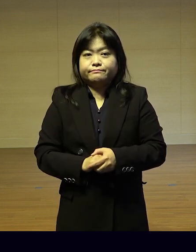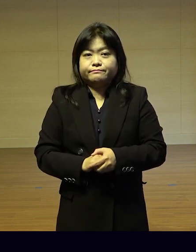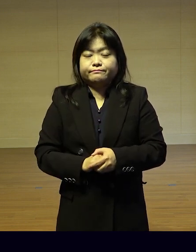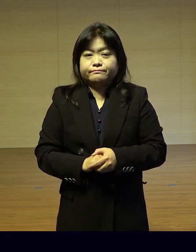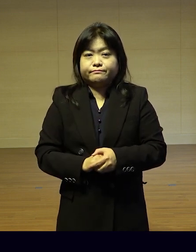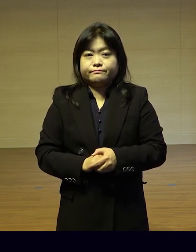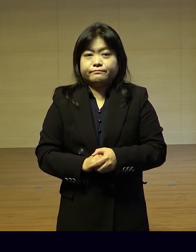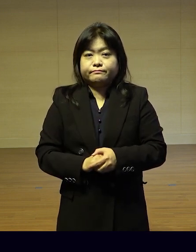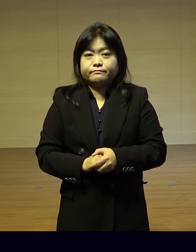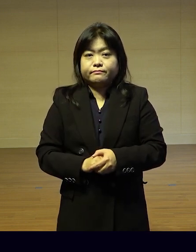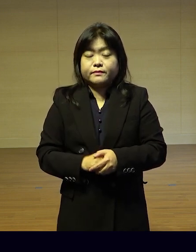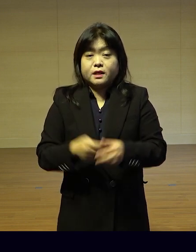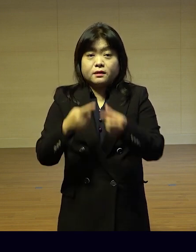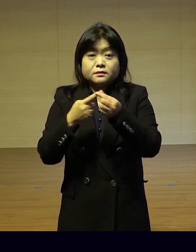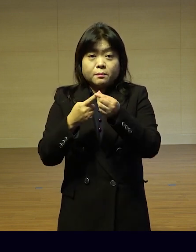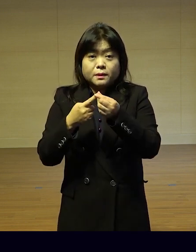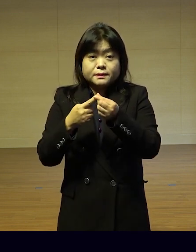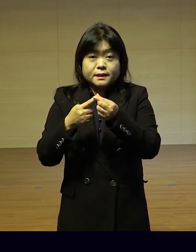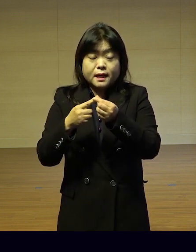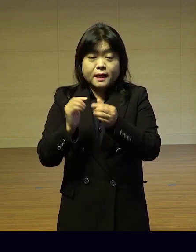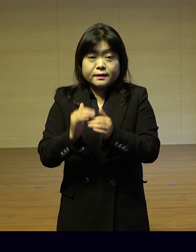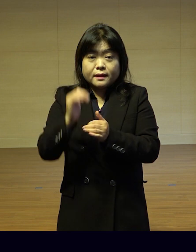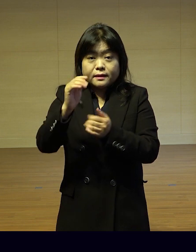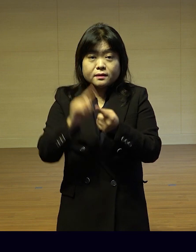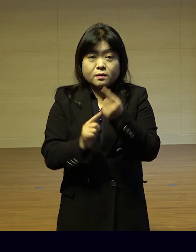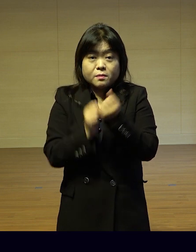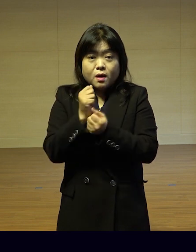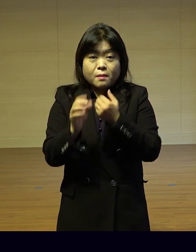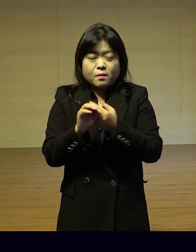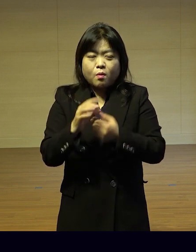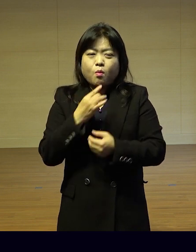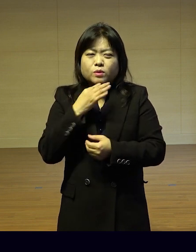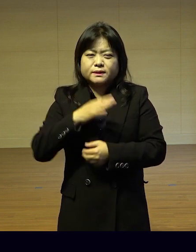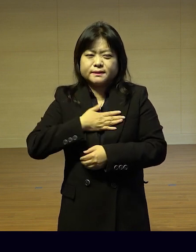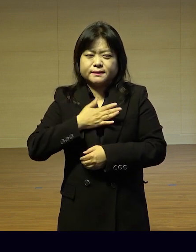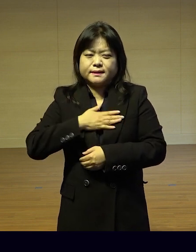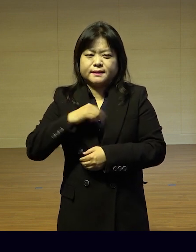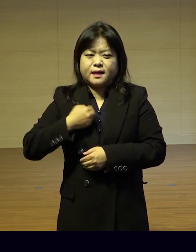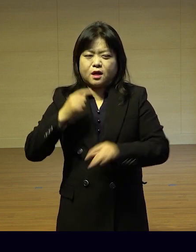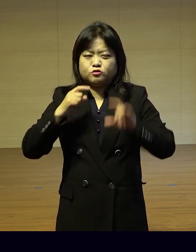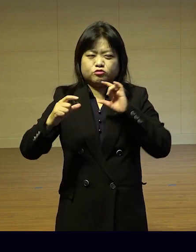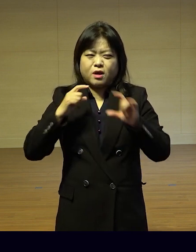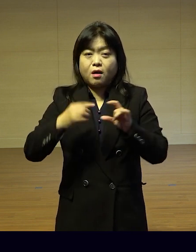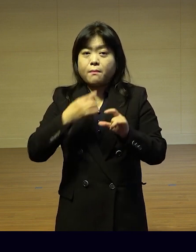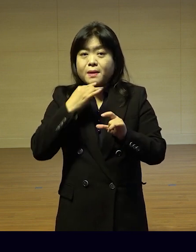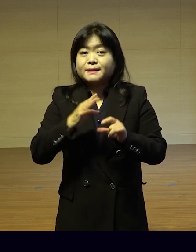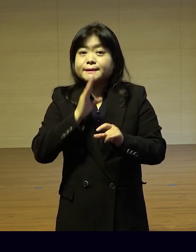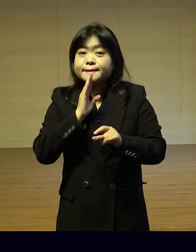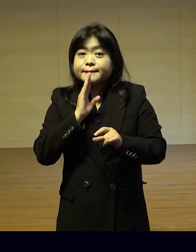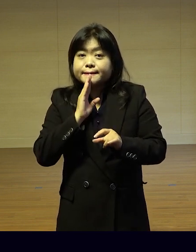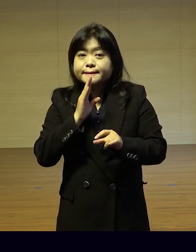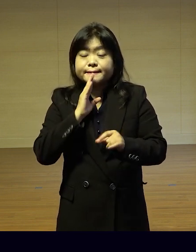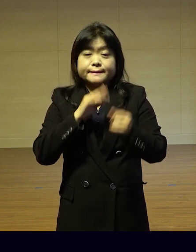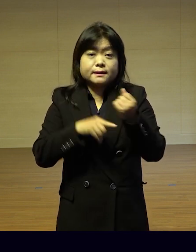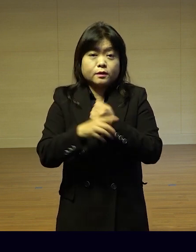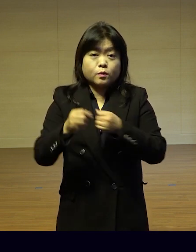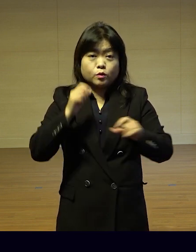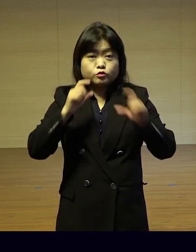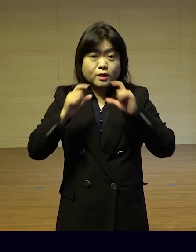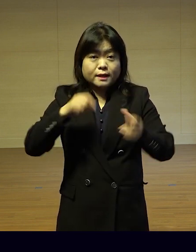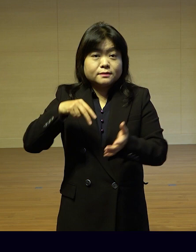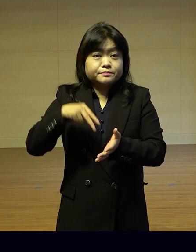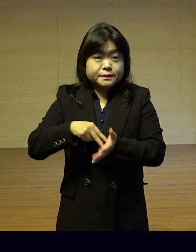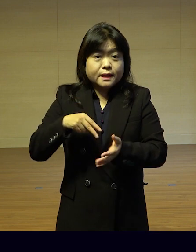첫 번째 단계에 조금 부연 설명을 드리면은, 첫 번째는 오직 자기가 주장하는 것만을 진실 또는 진리라고 주장하는